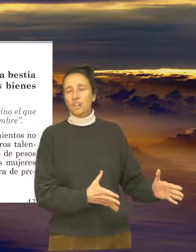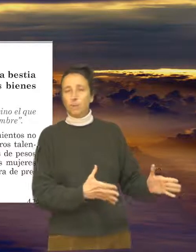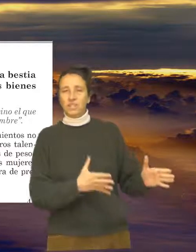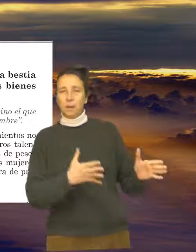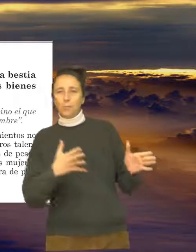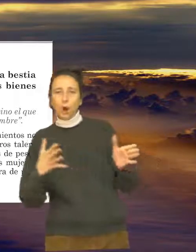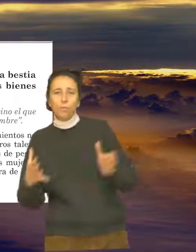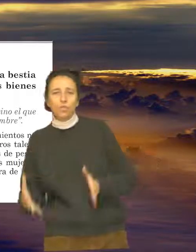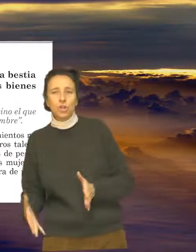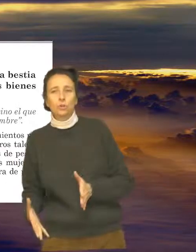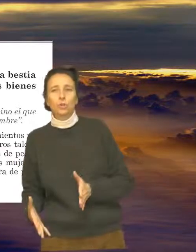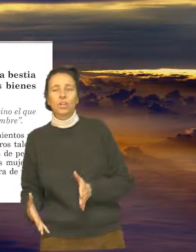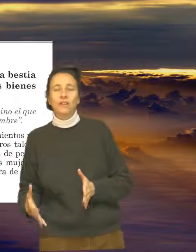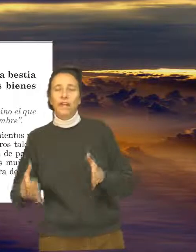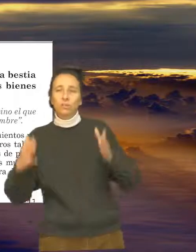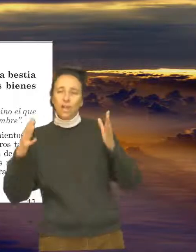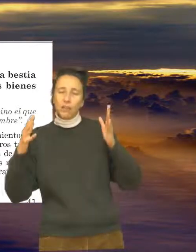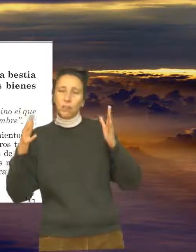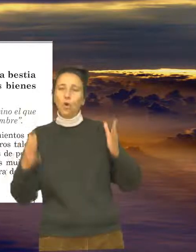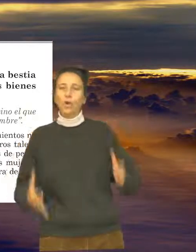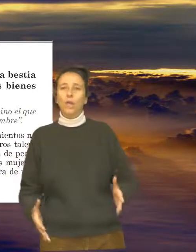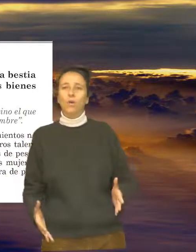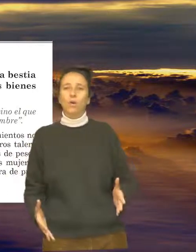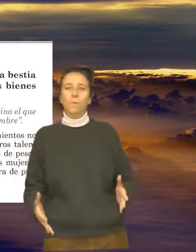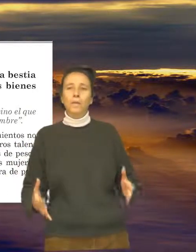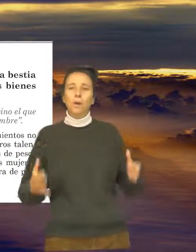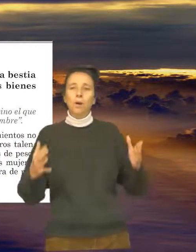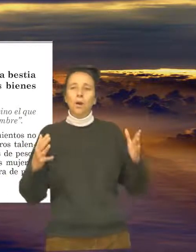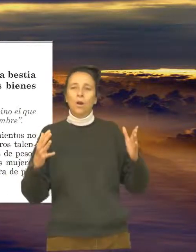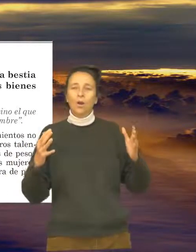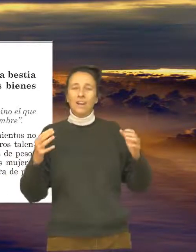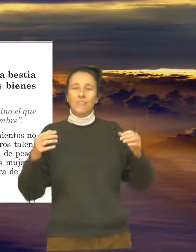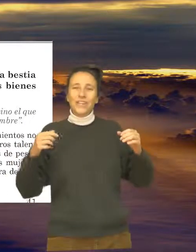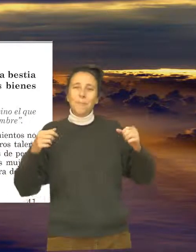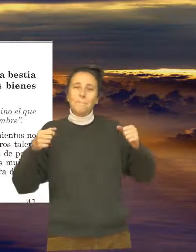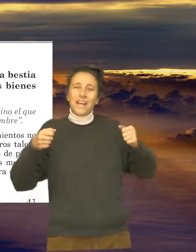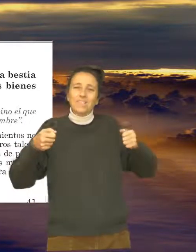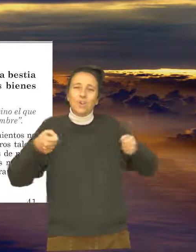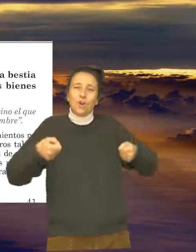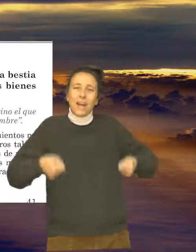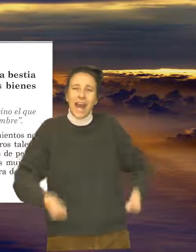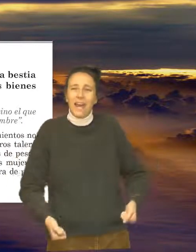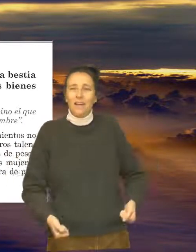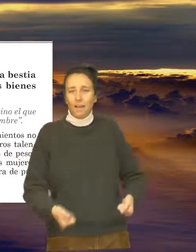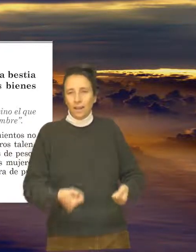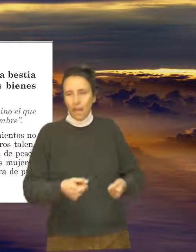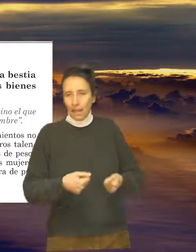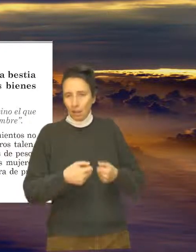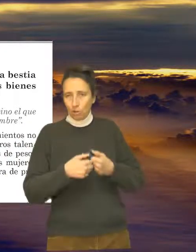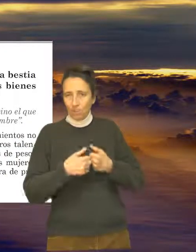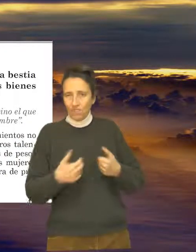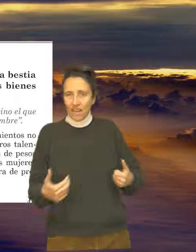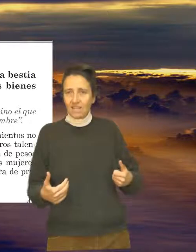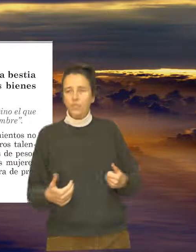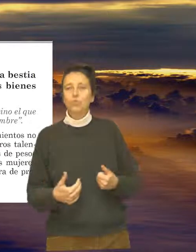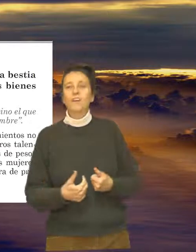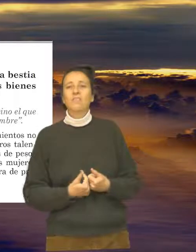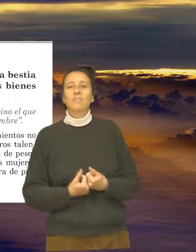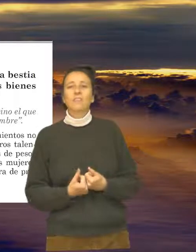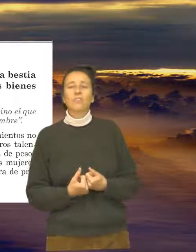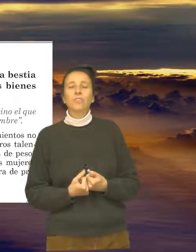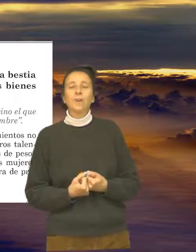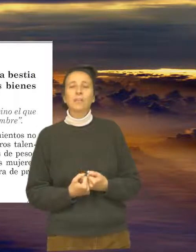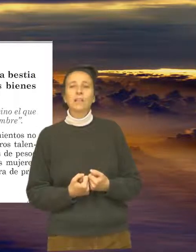reacción de rechazo pasamos a un segundo nivel donde hay un bloqueo económico con el fin de presionar en los niveles